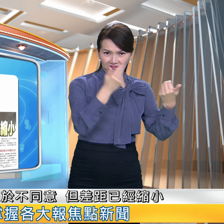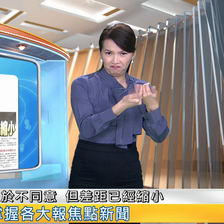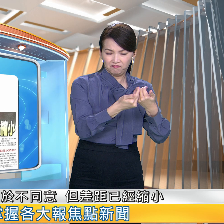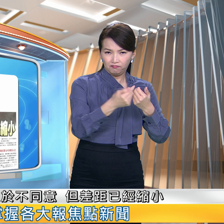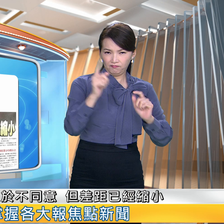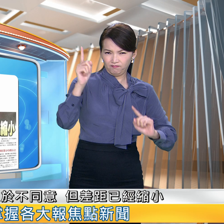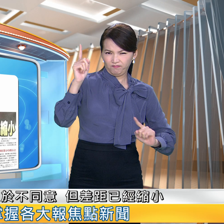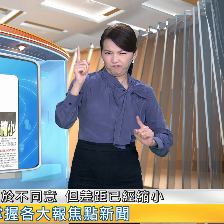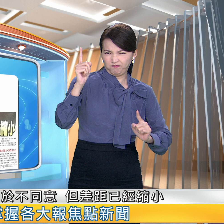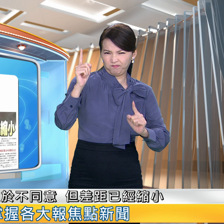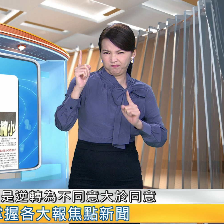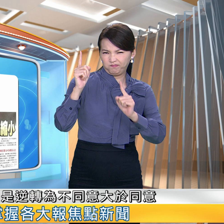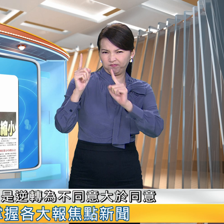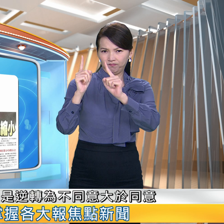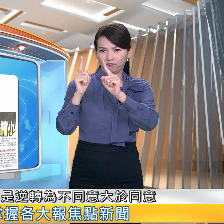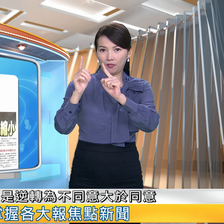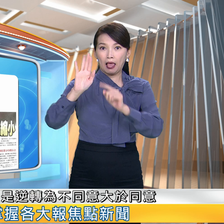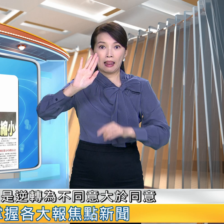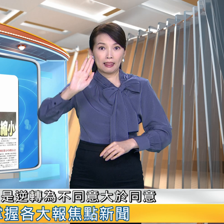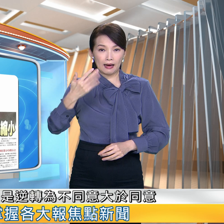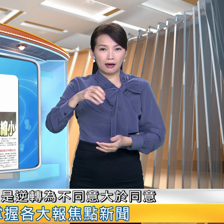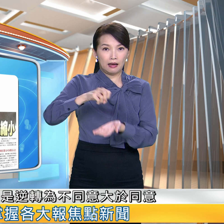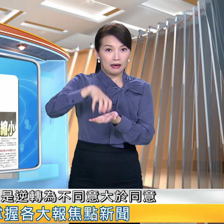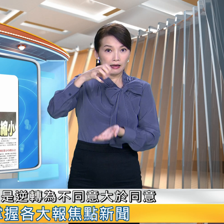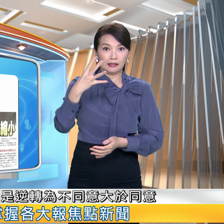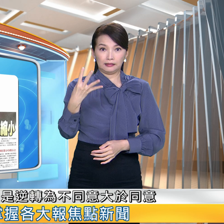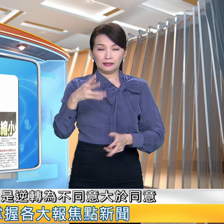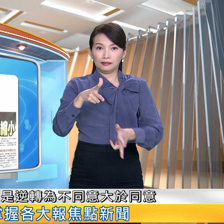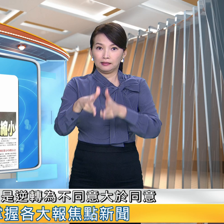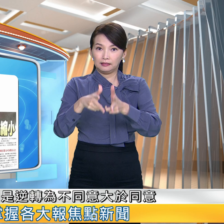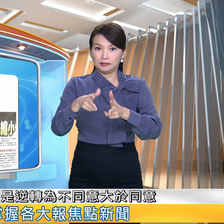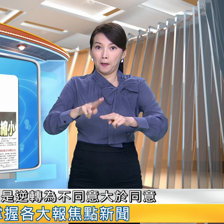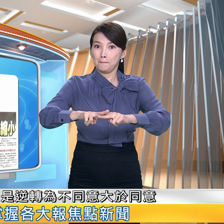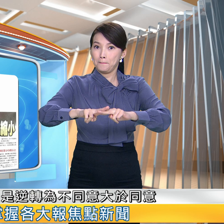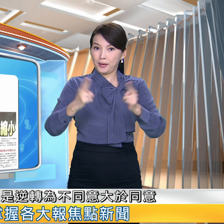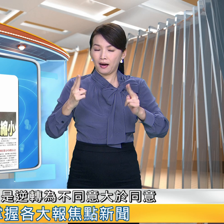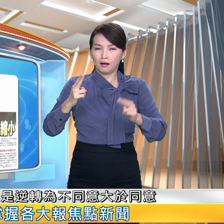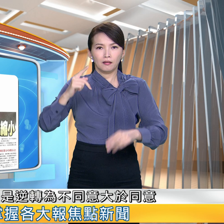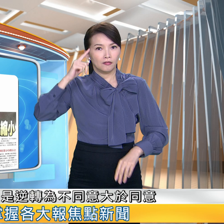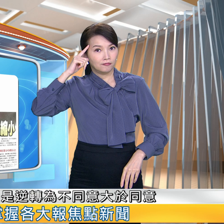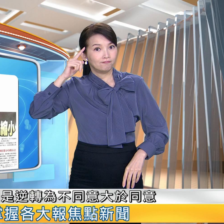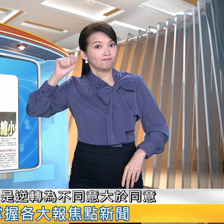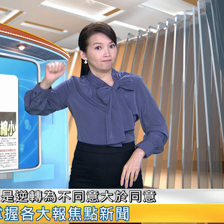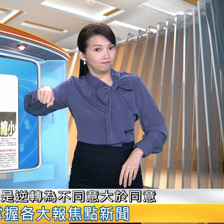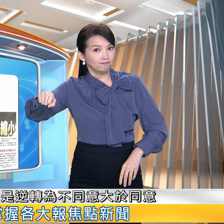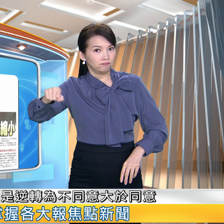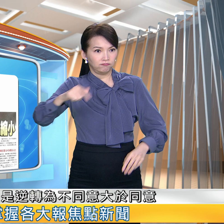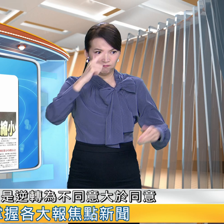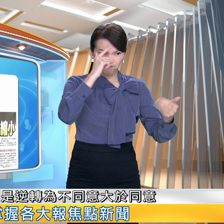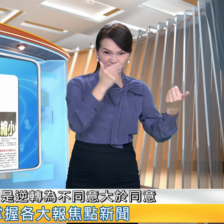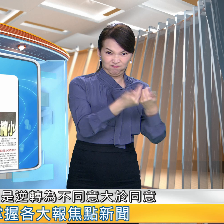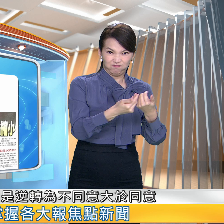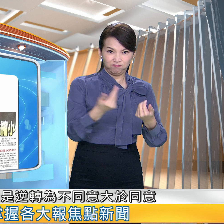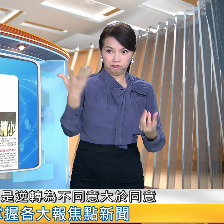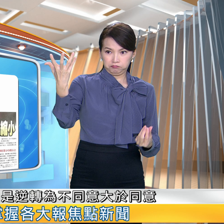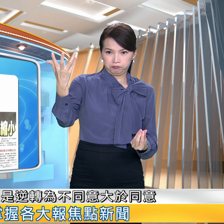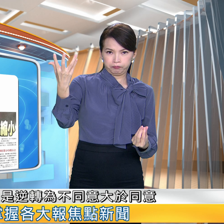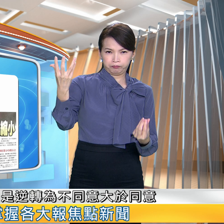已经缩小，而重启核四则是逆转为不同意大于同意。